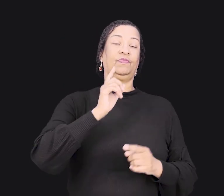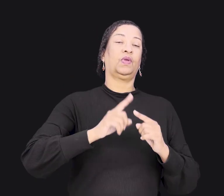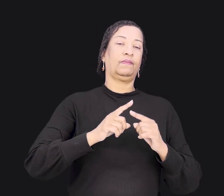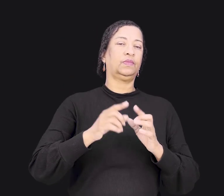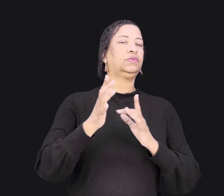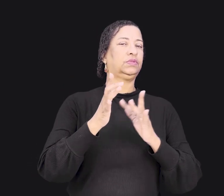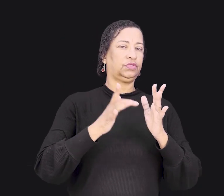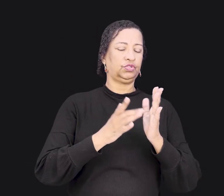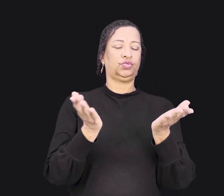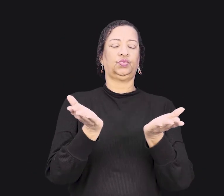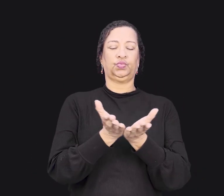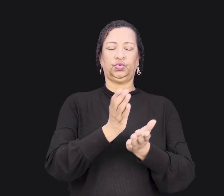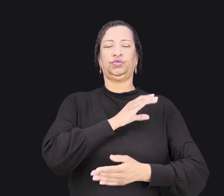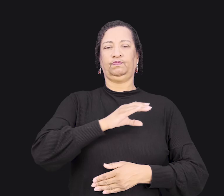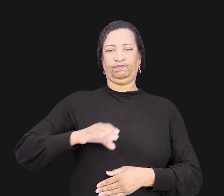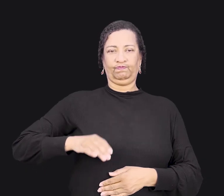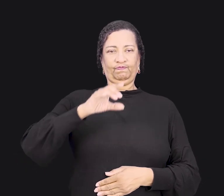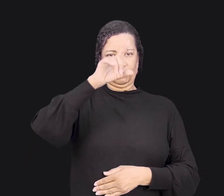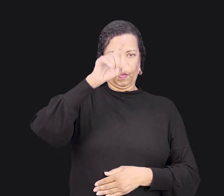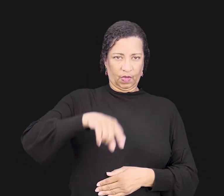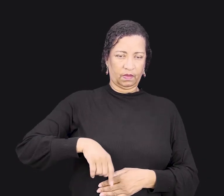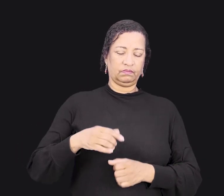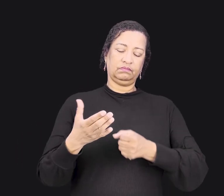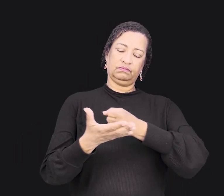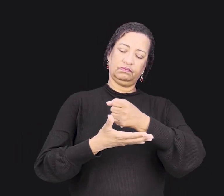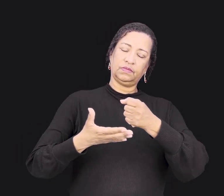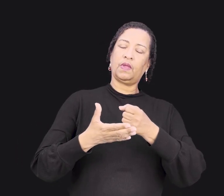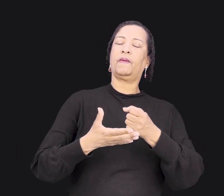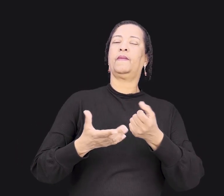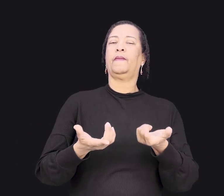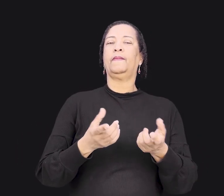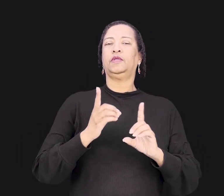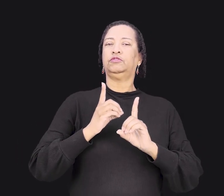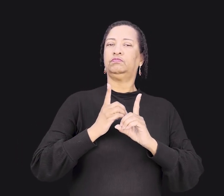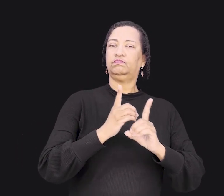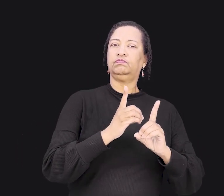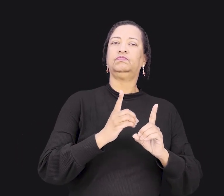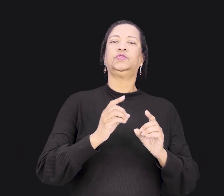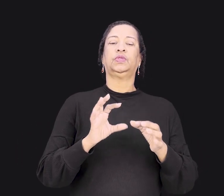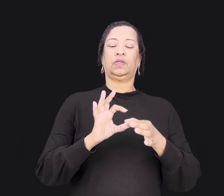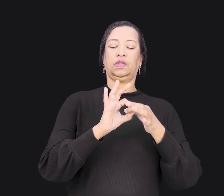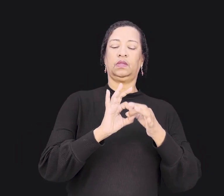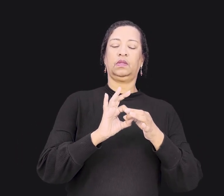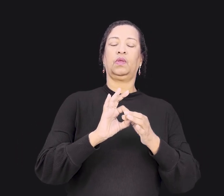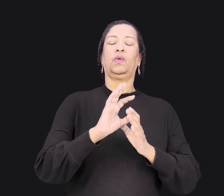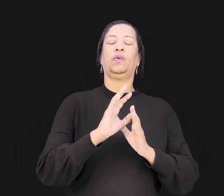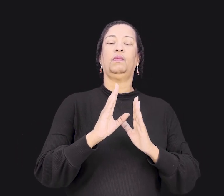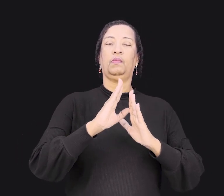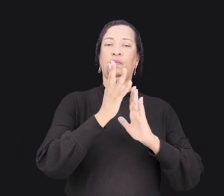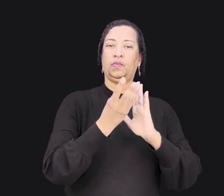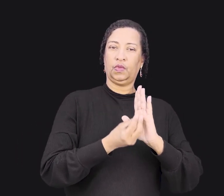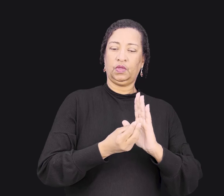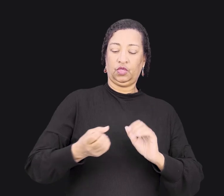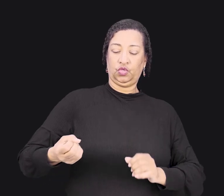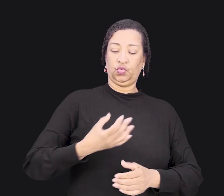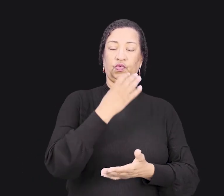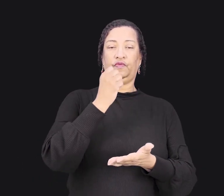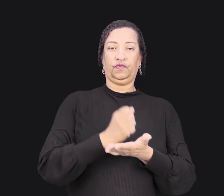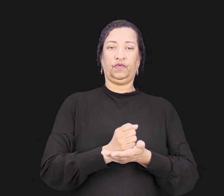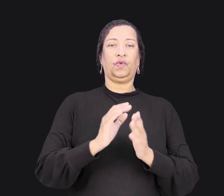Cristo. Esta é a base doutrinária da comunhão da Igreja no Novo Testamento. Quando alguém afirma que Jesus é o Senhor ou que Jesus